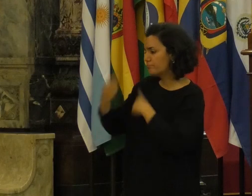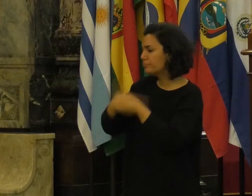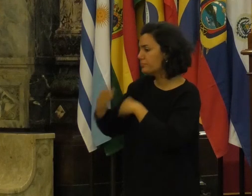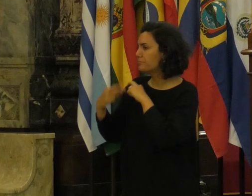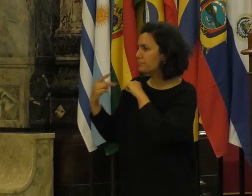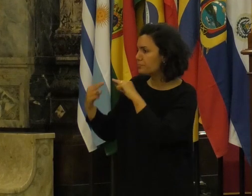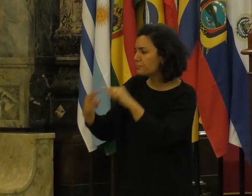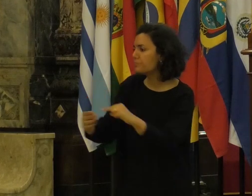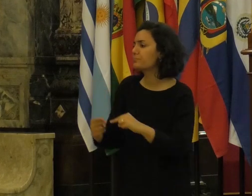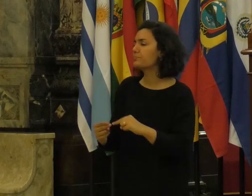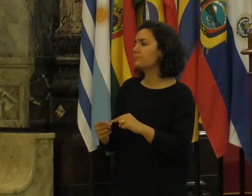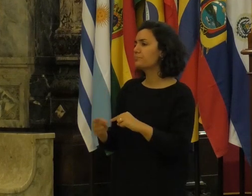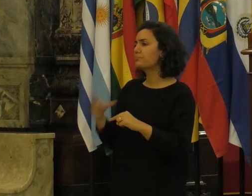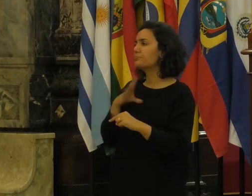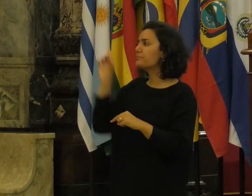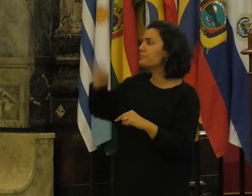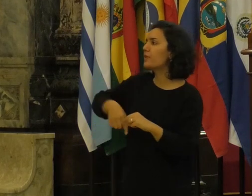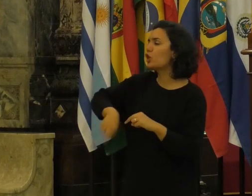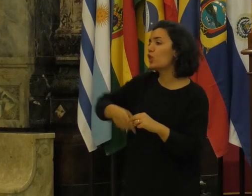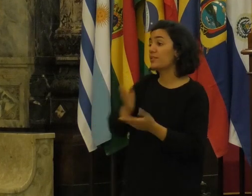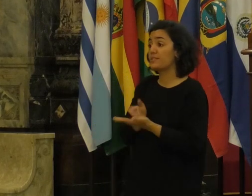que son los que vienen de la propia disciplina,